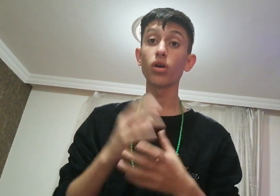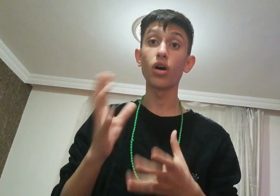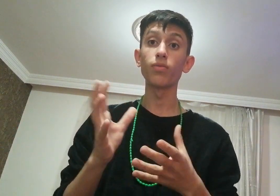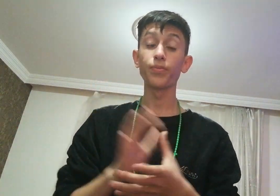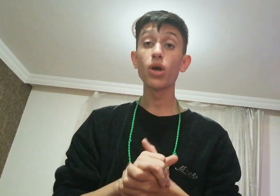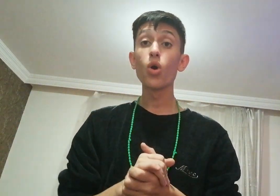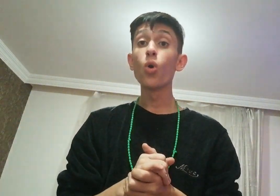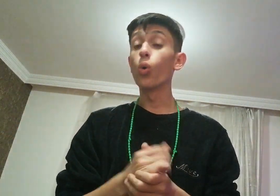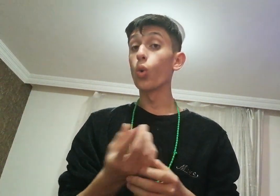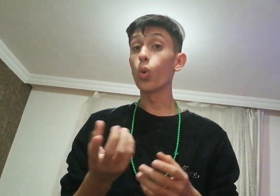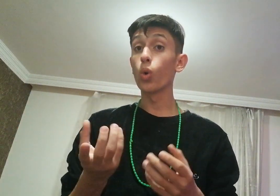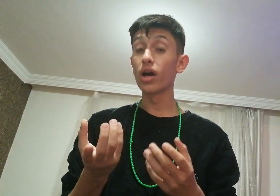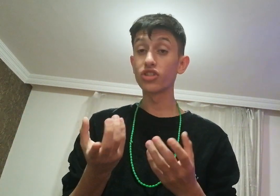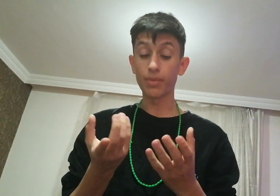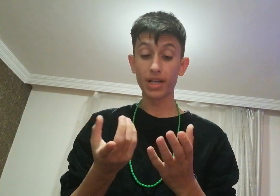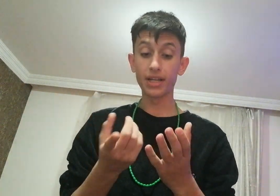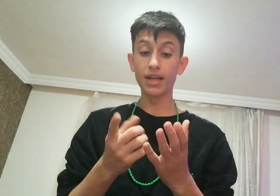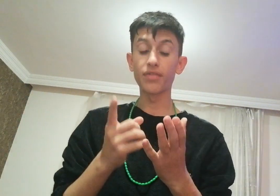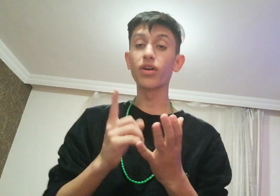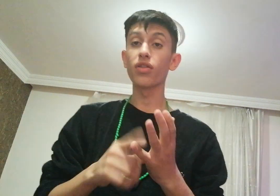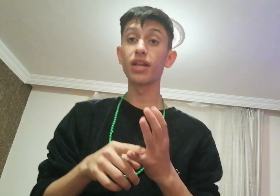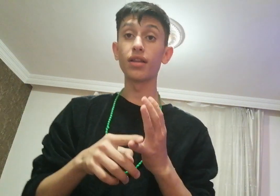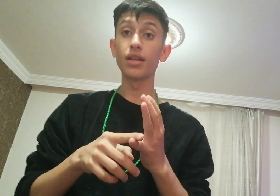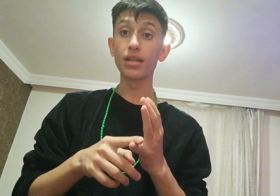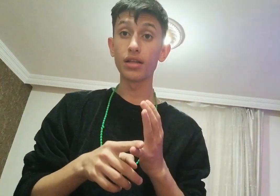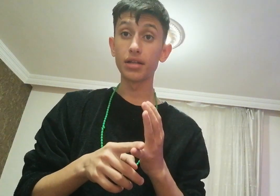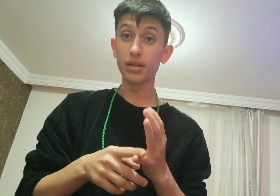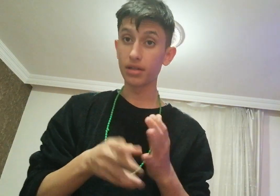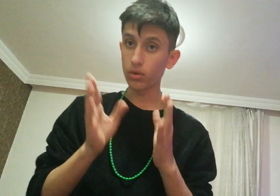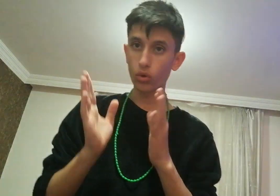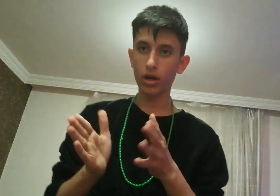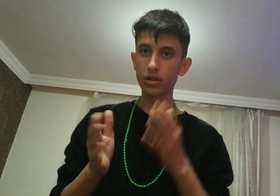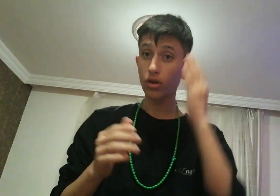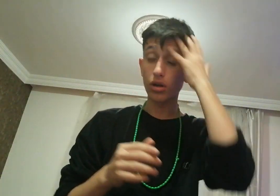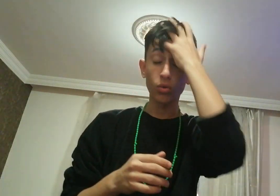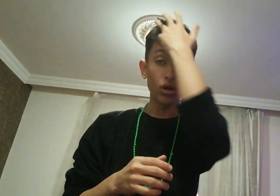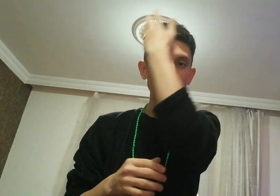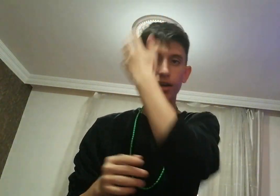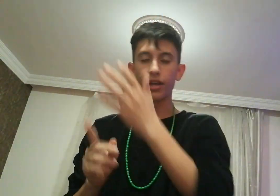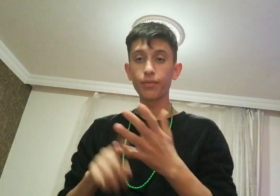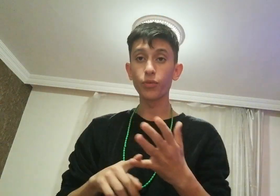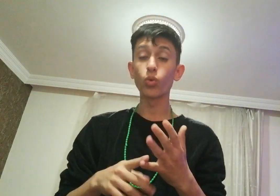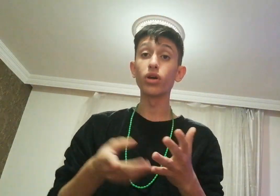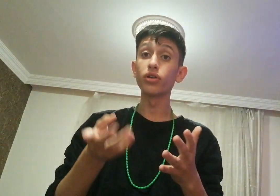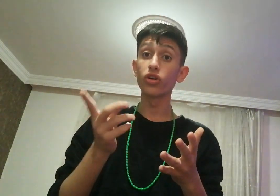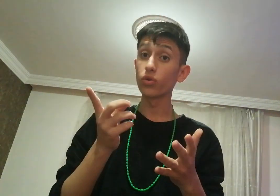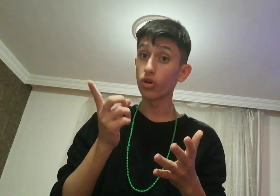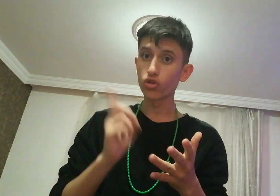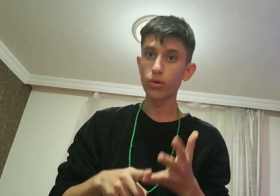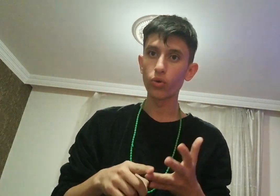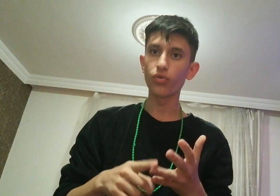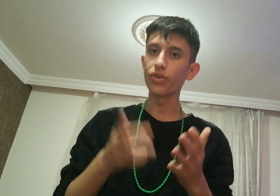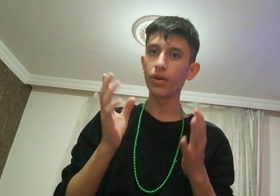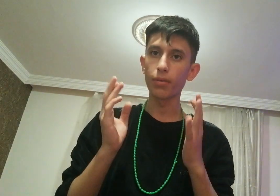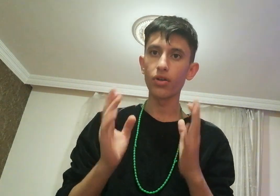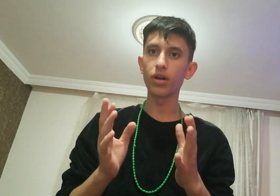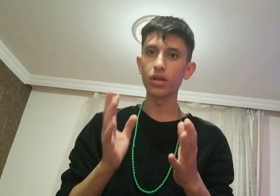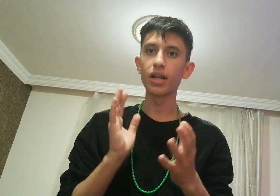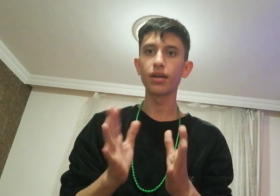ونقرأ، وأجب علينا فرض القرآن، نقرأ القرآن الكريم ونختمه في رمضان